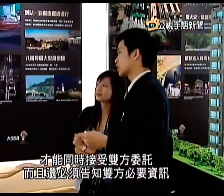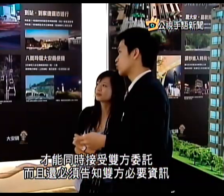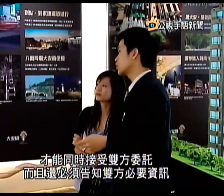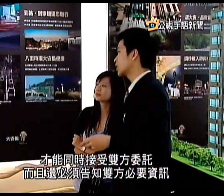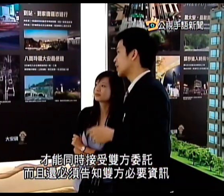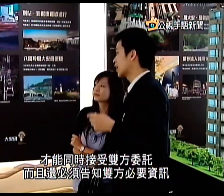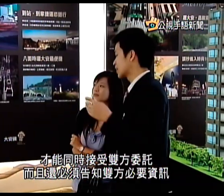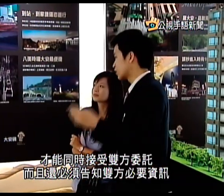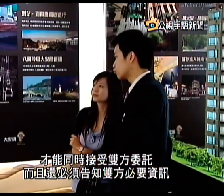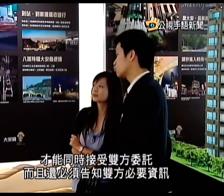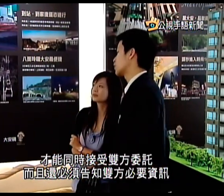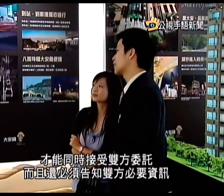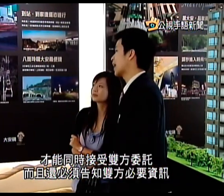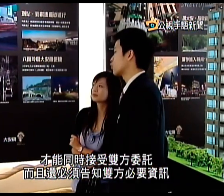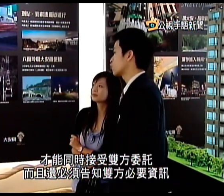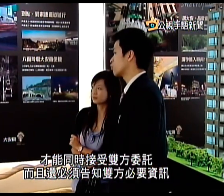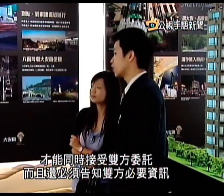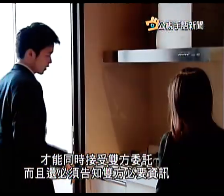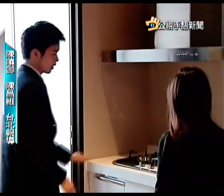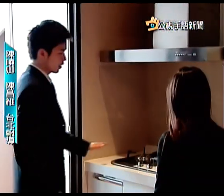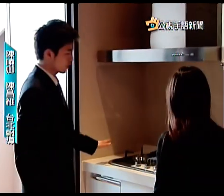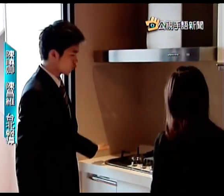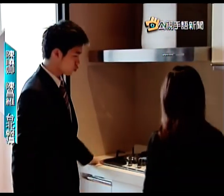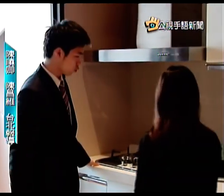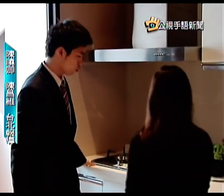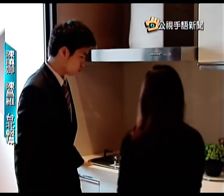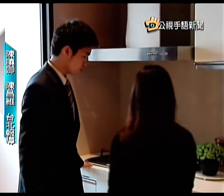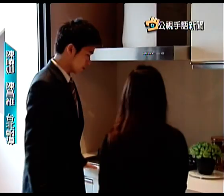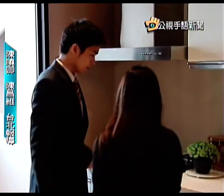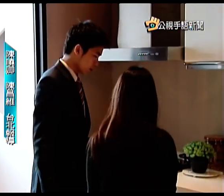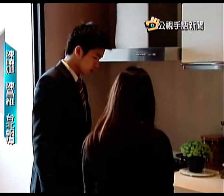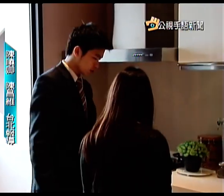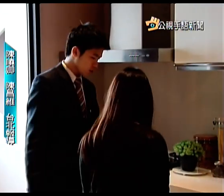告知双方必要资讯。记者陈小青、陈昌维台北报道。